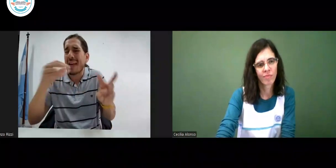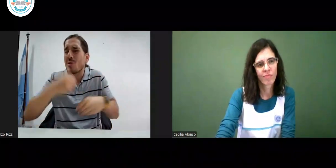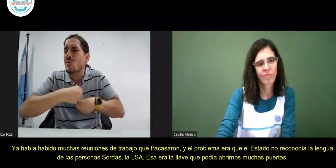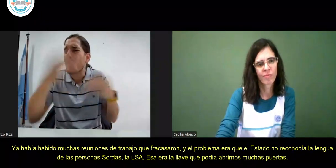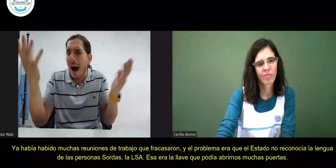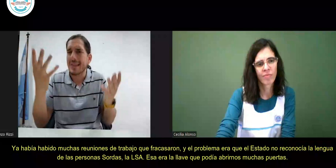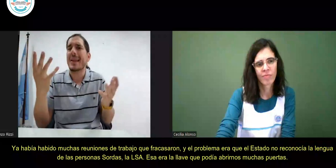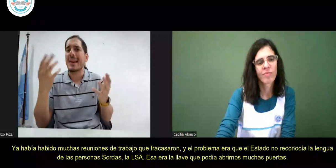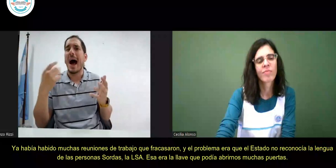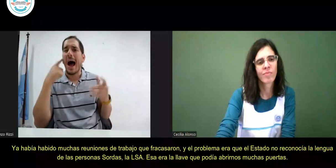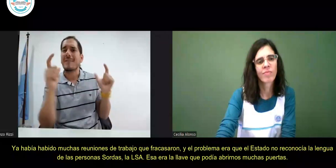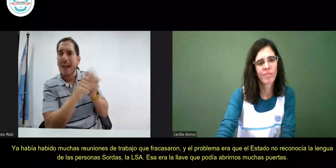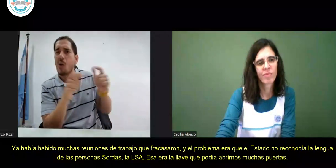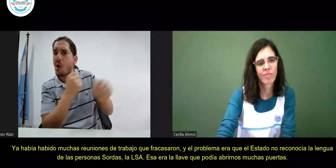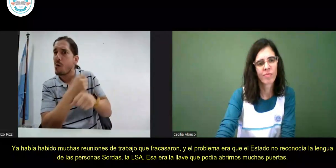temas relevantes.